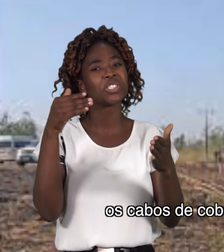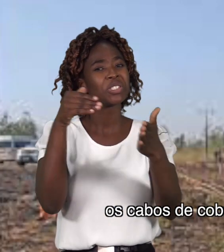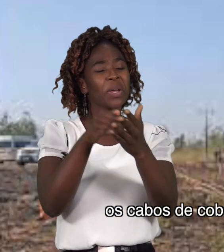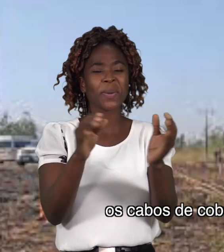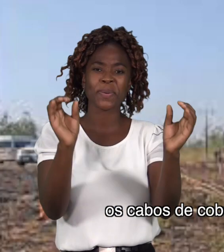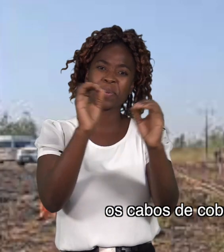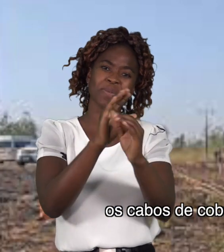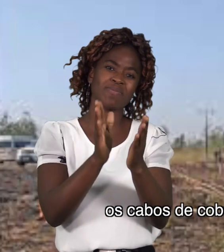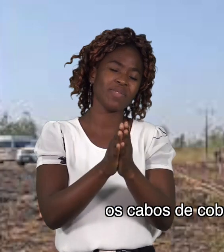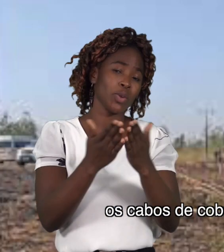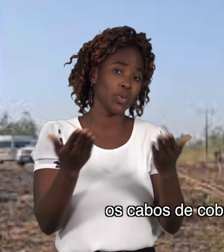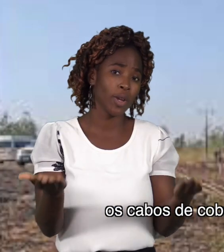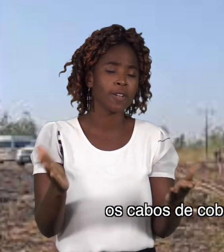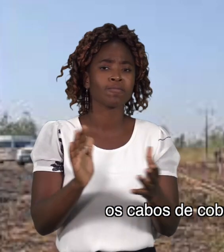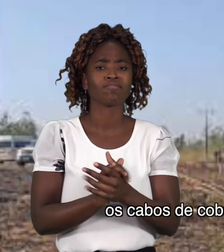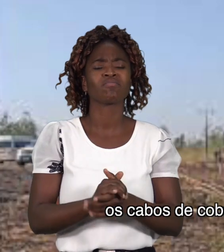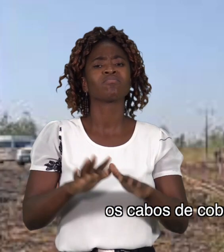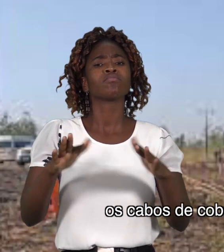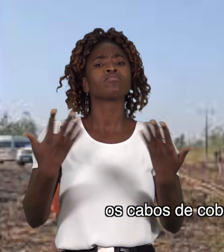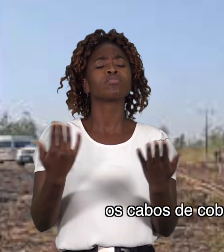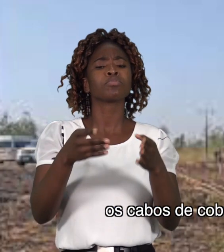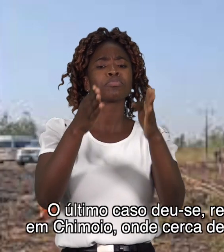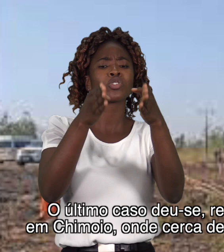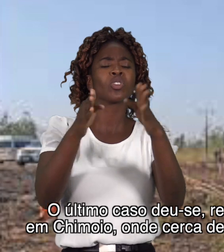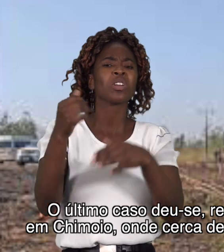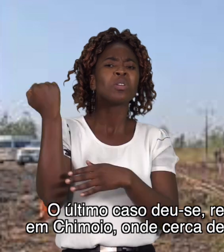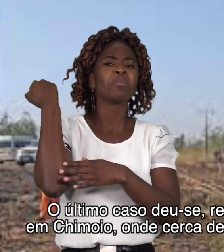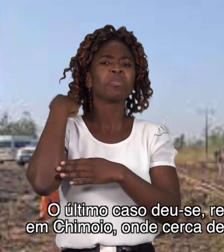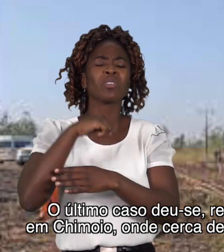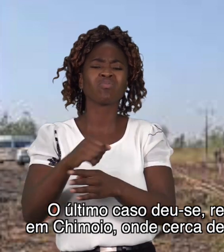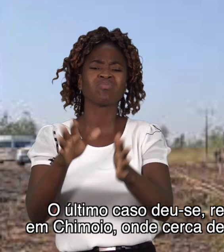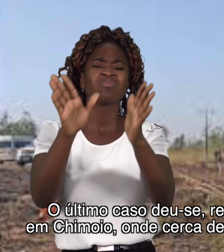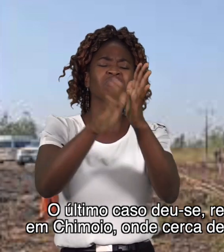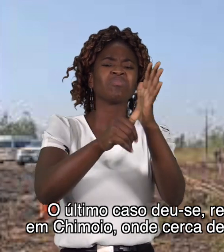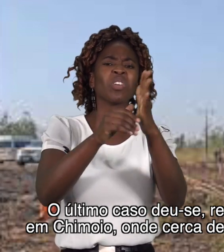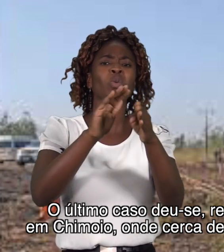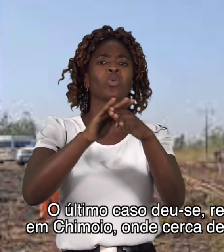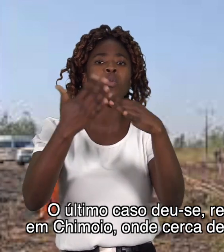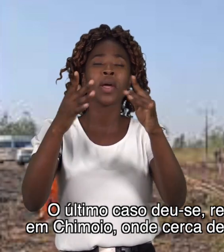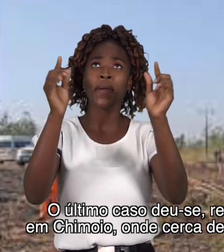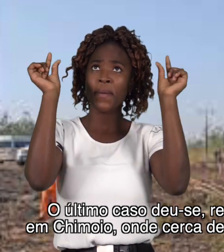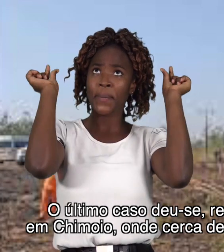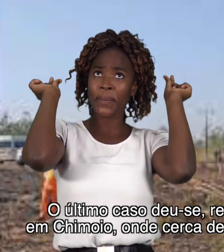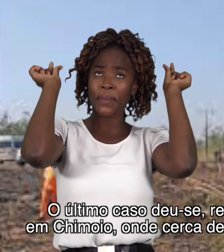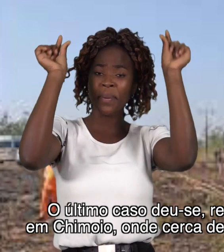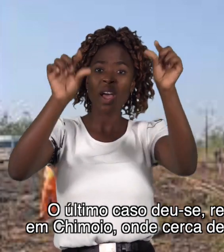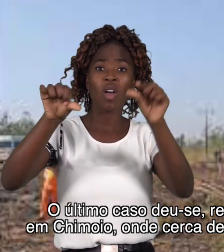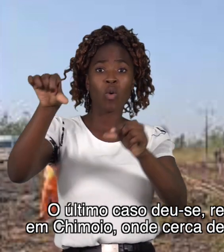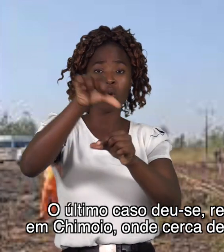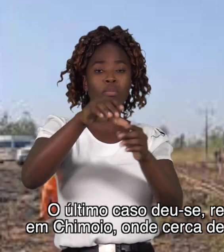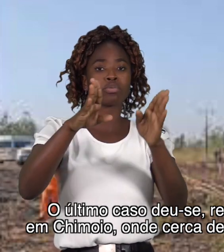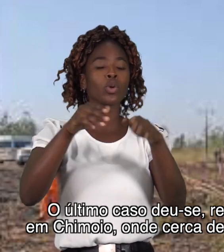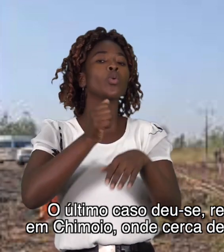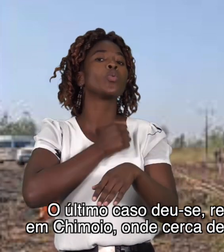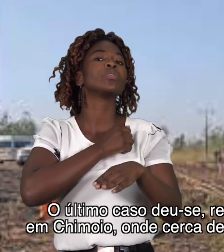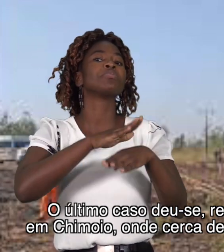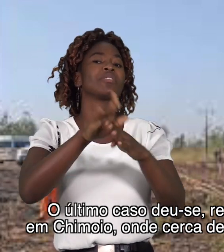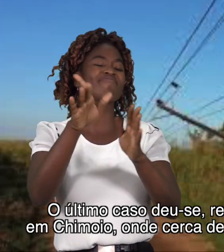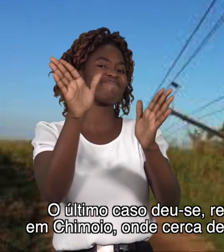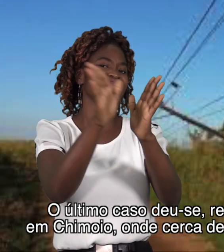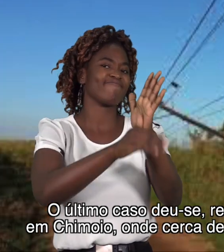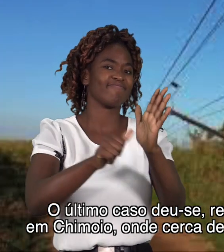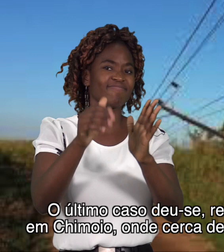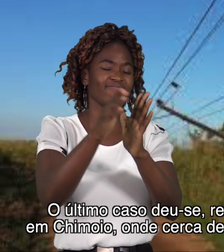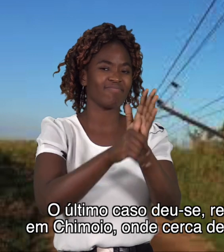nos dias que correm, os cabos de cobre são a preferência. O último caso deu-se recentemente em um dos bairros, em Chimoio,